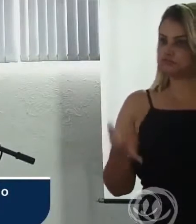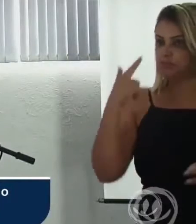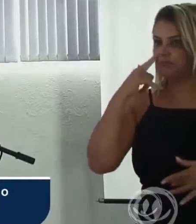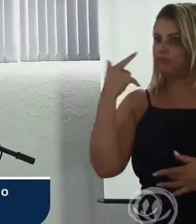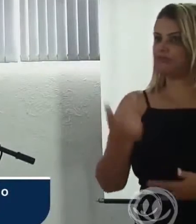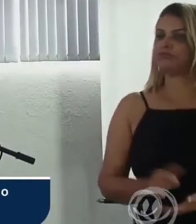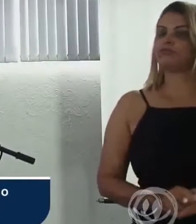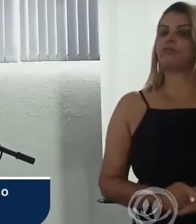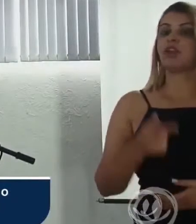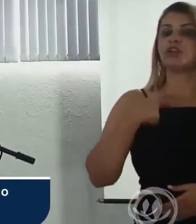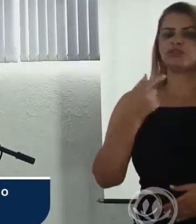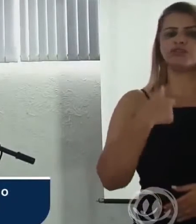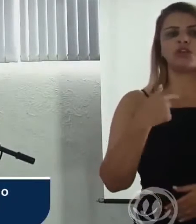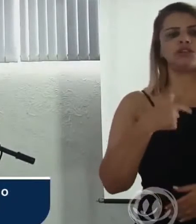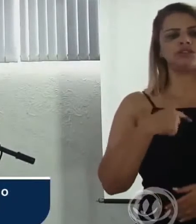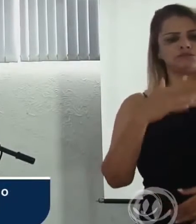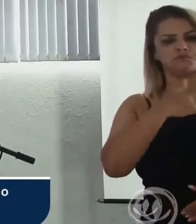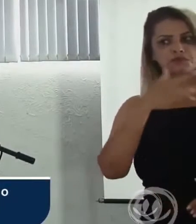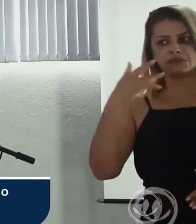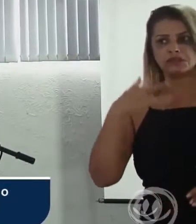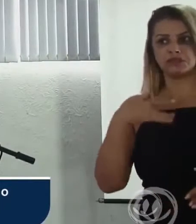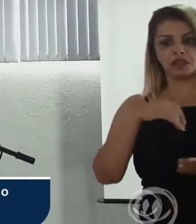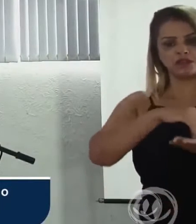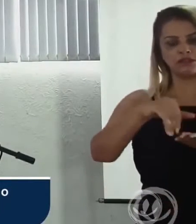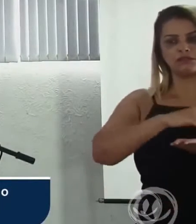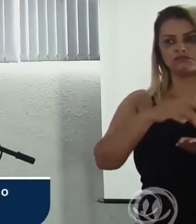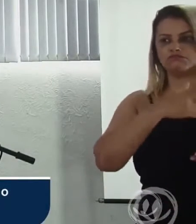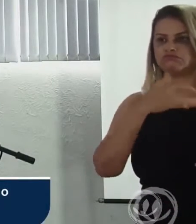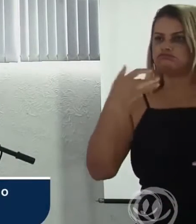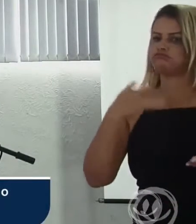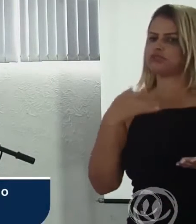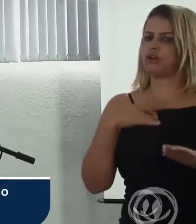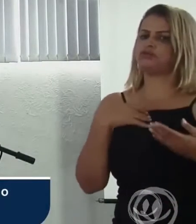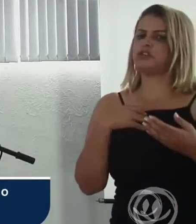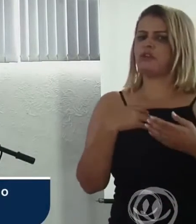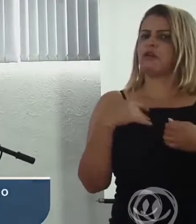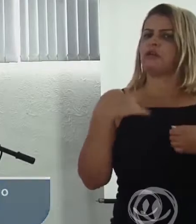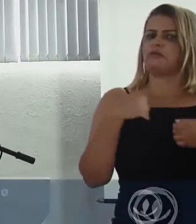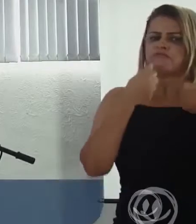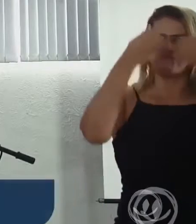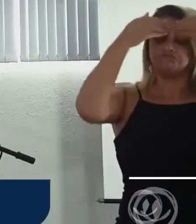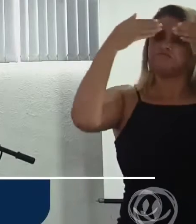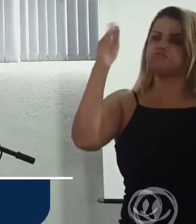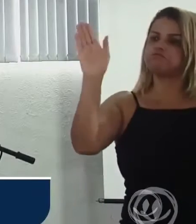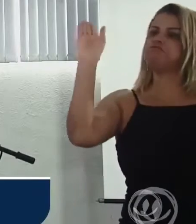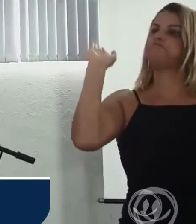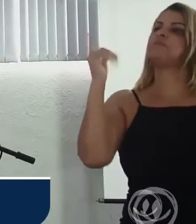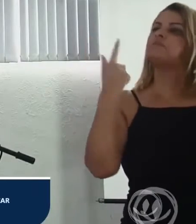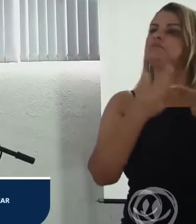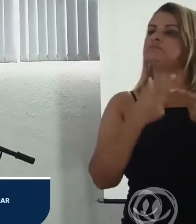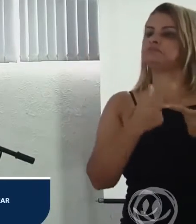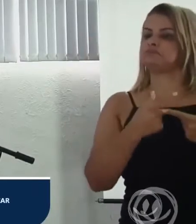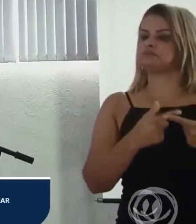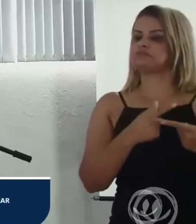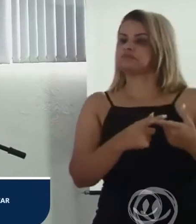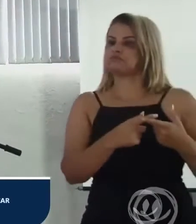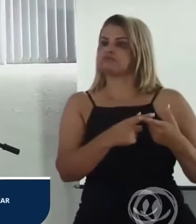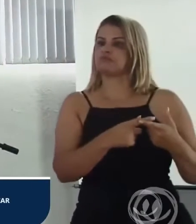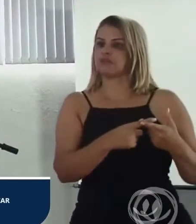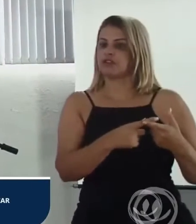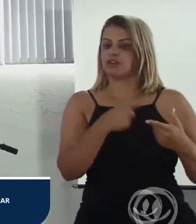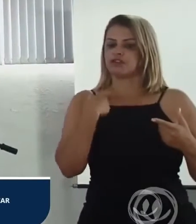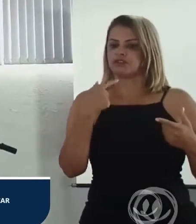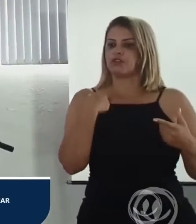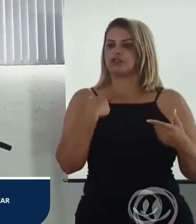prezamos pela transparência da Secretaria de Saúde, tanto da parte de exames, quanto da parte que toca